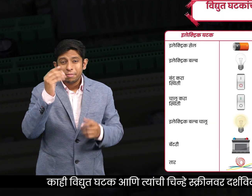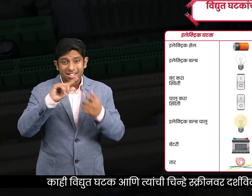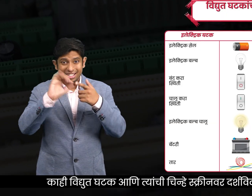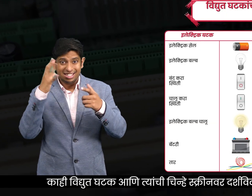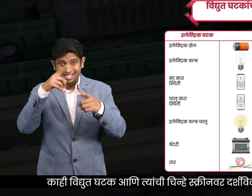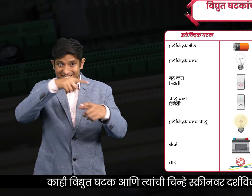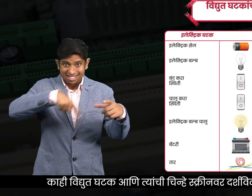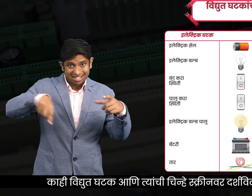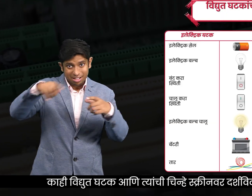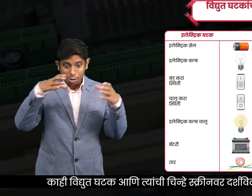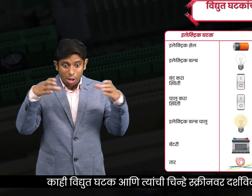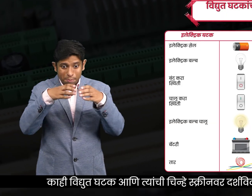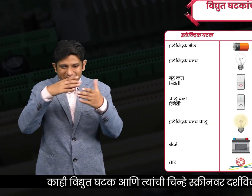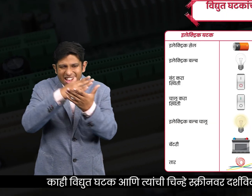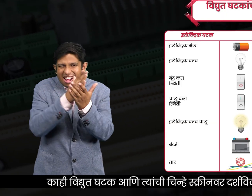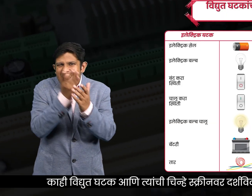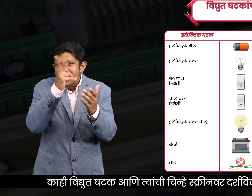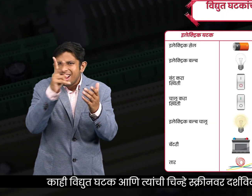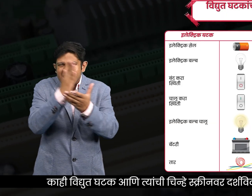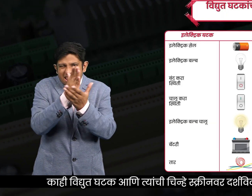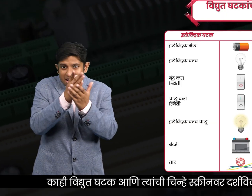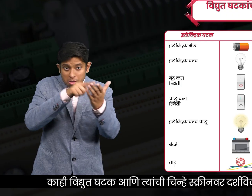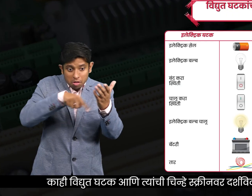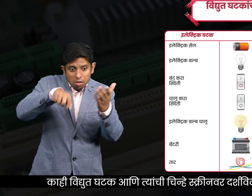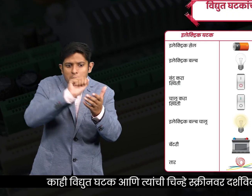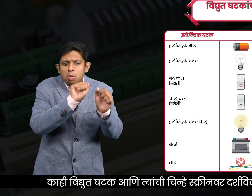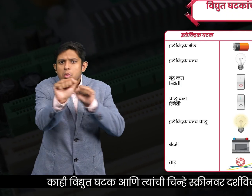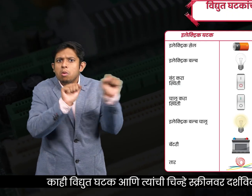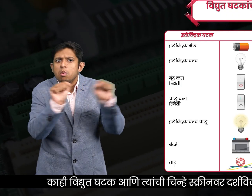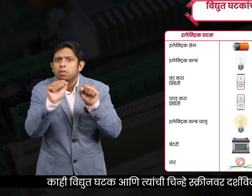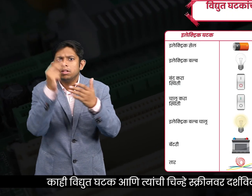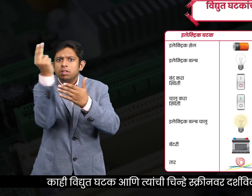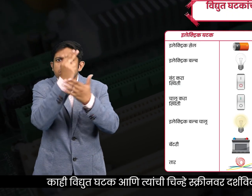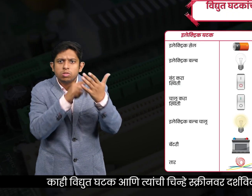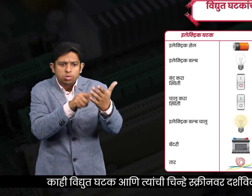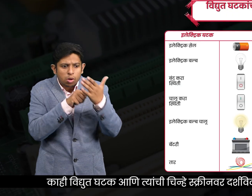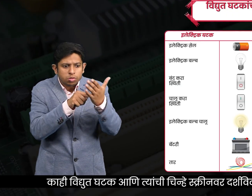काही विद्युत घटक आणि त्यांची चिन्हे स्क्रीनवर दर्शविली आहेत.